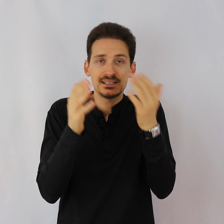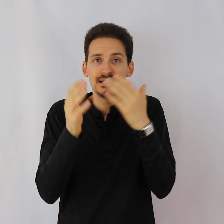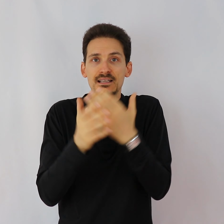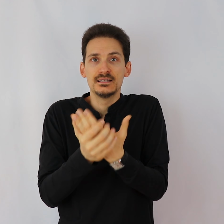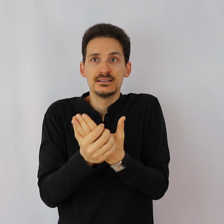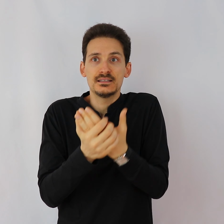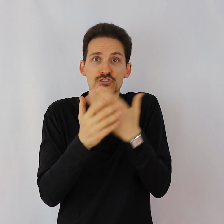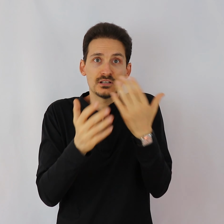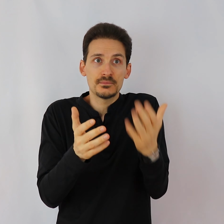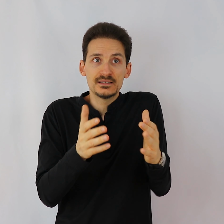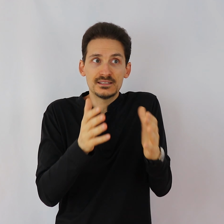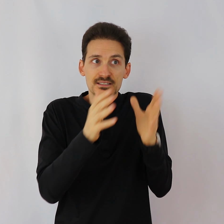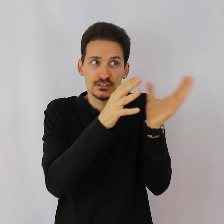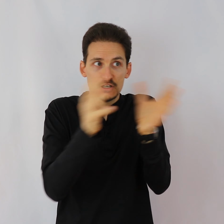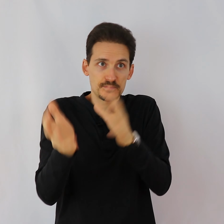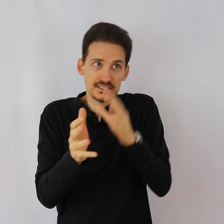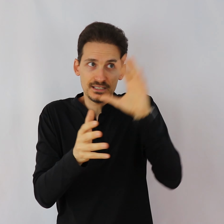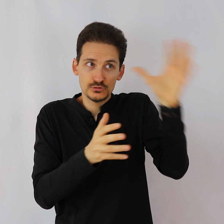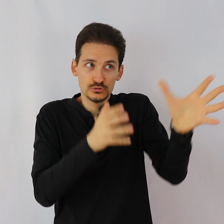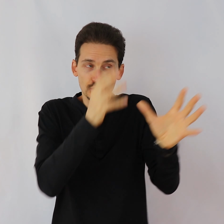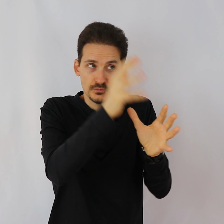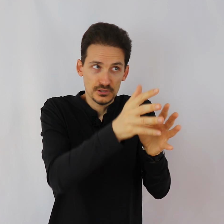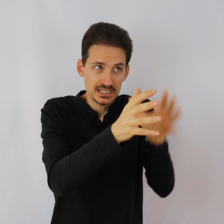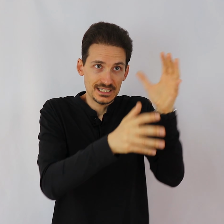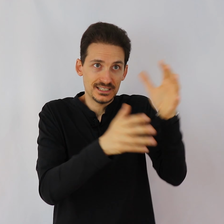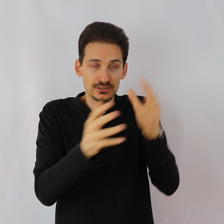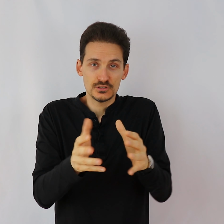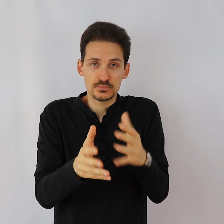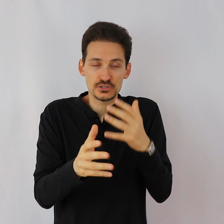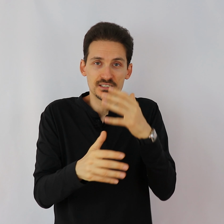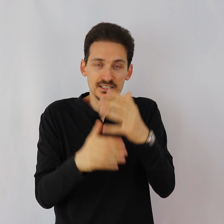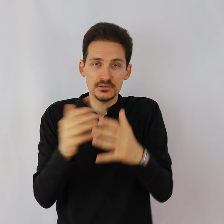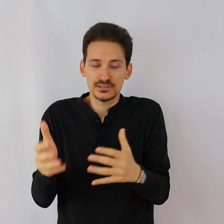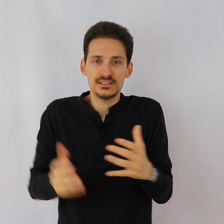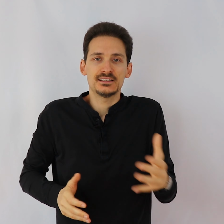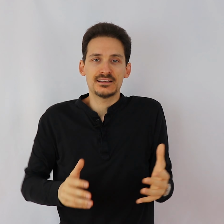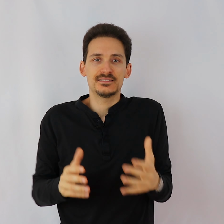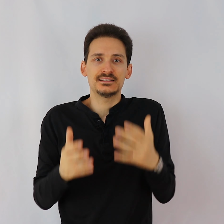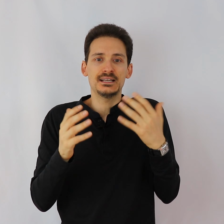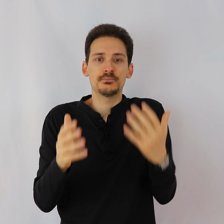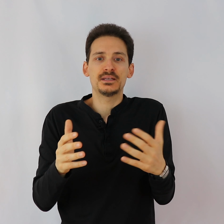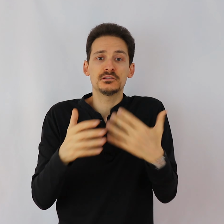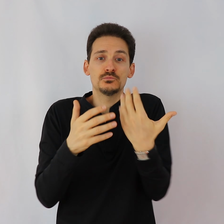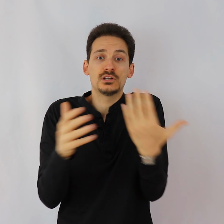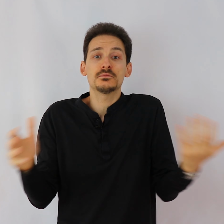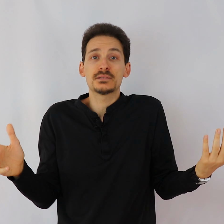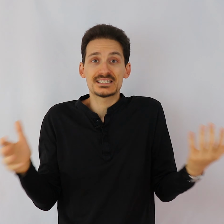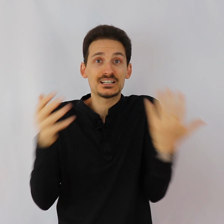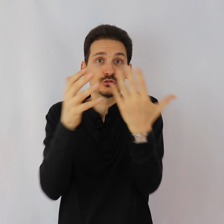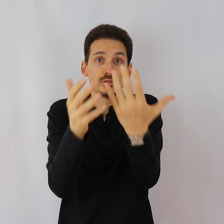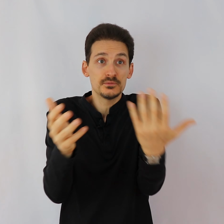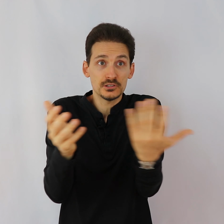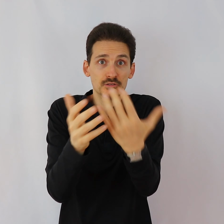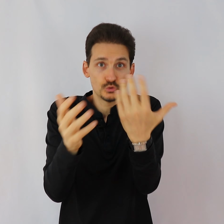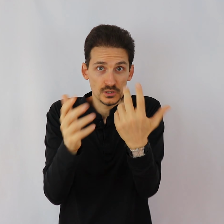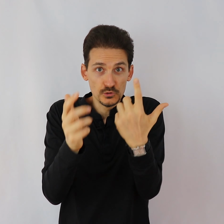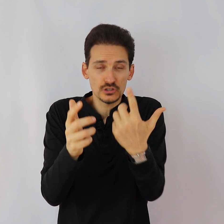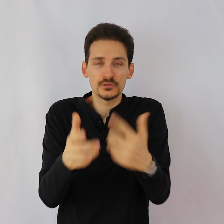y solamente si lo has prestado tú no lo podrás leer en tu dispositivo etcétera etcétera pero bueno prestar tu libro tu ebook